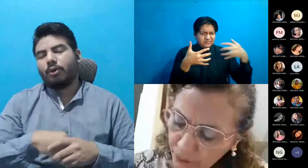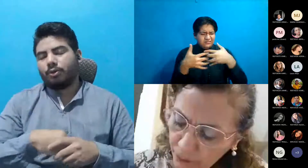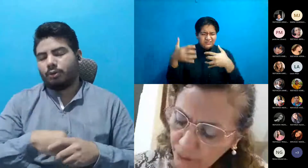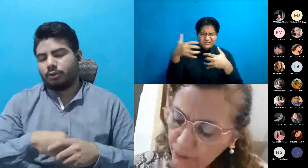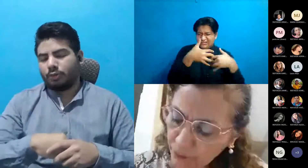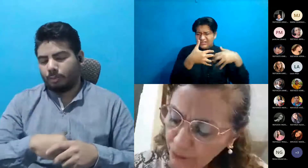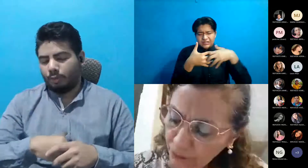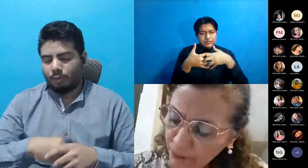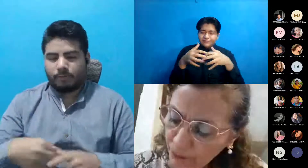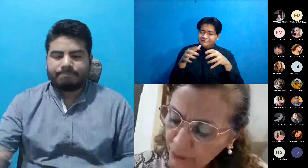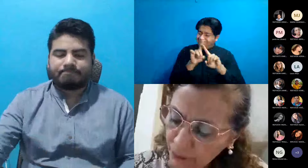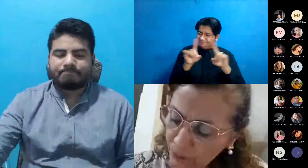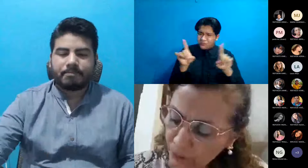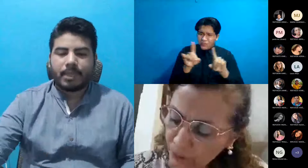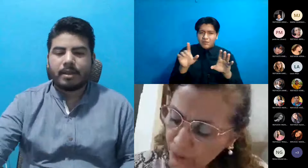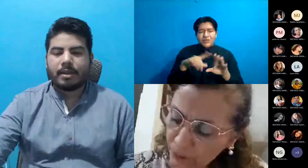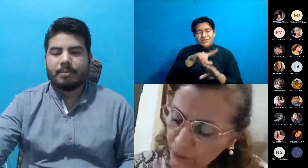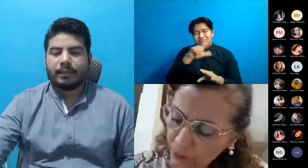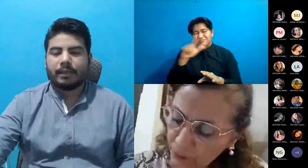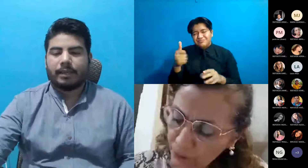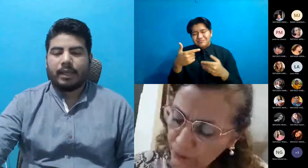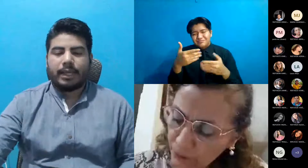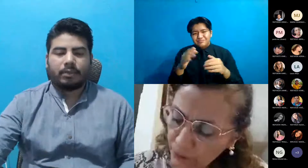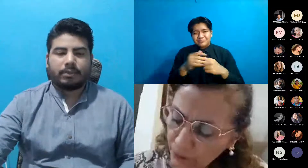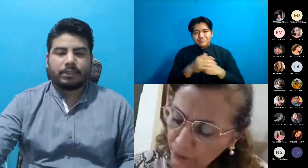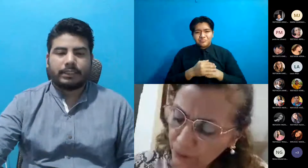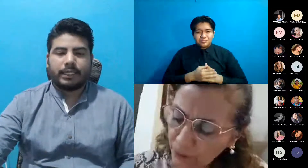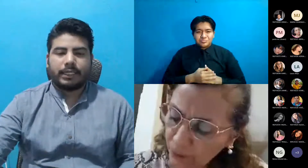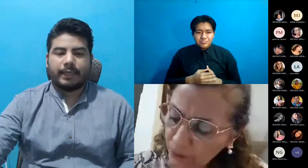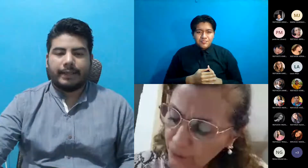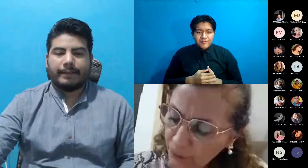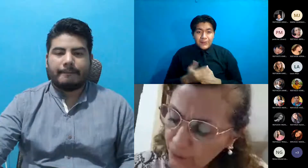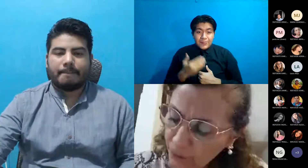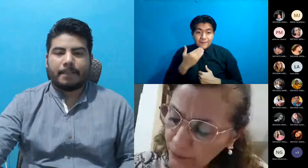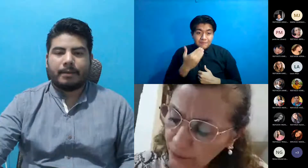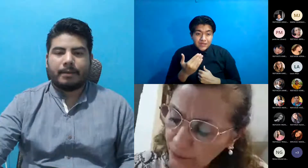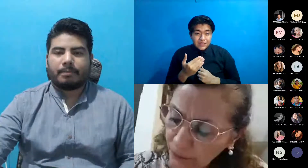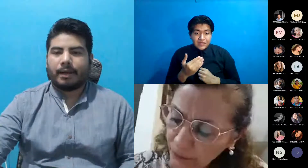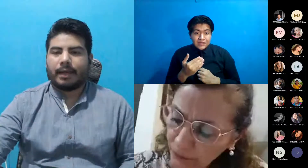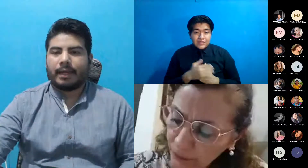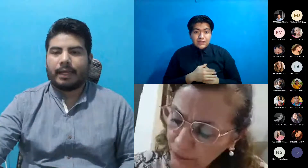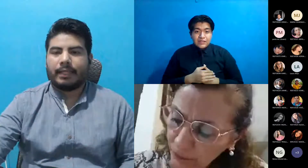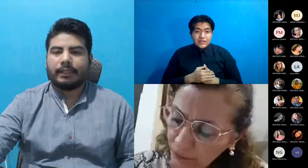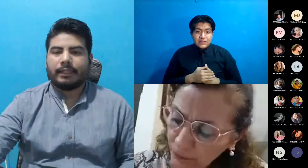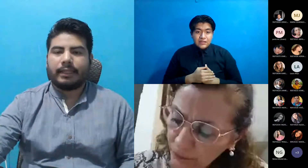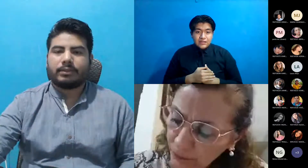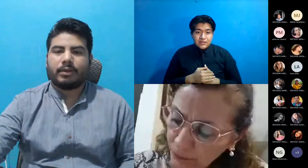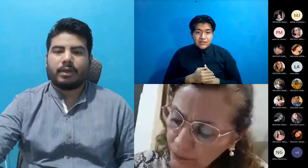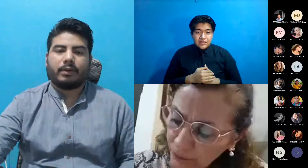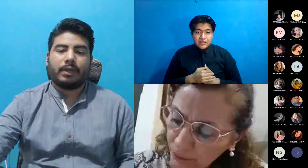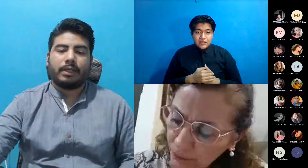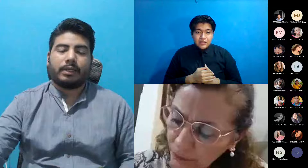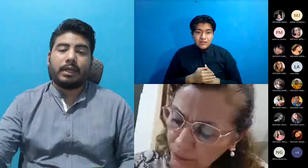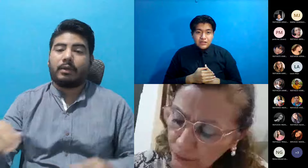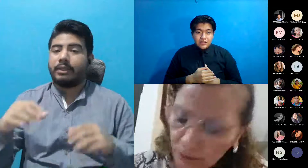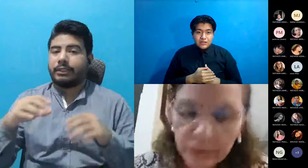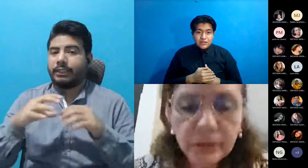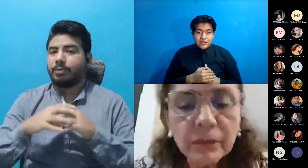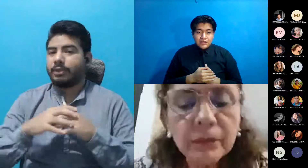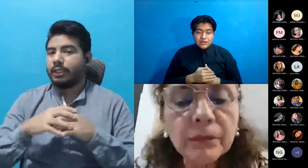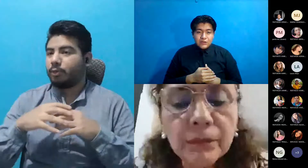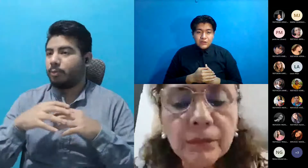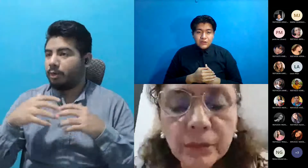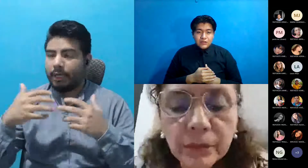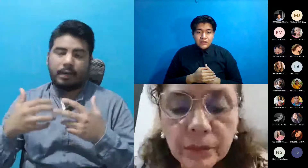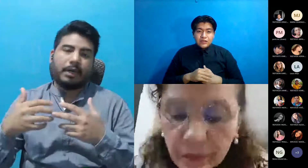esos son otros puntos. Bien, entonces, para entender esto, la lengua